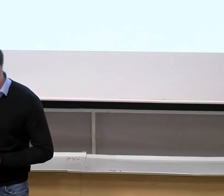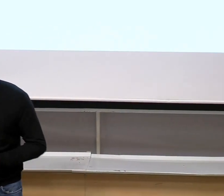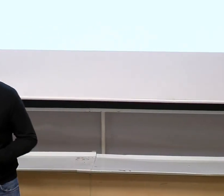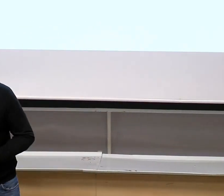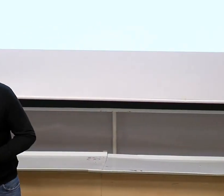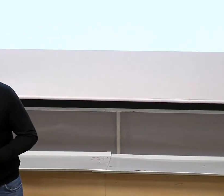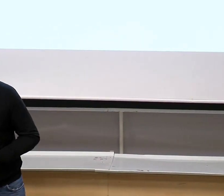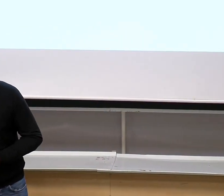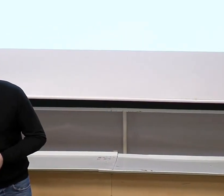svensk teckenspråk också.